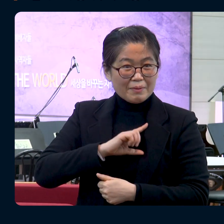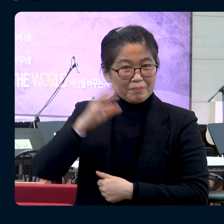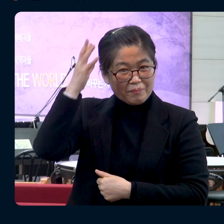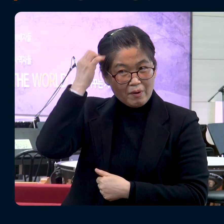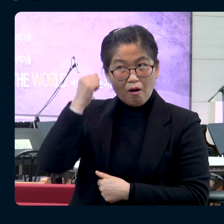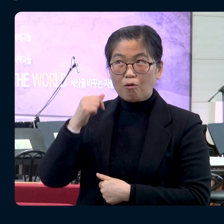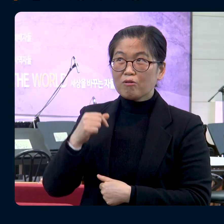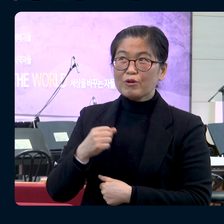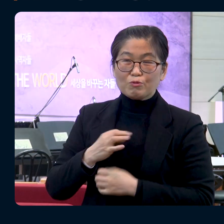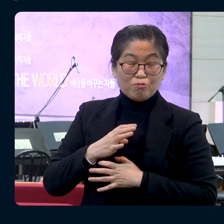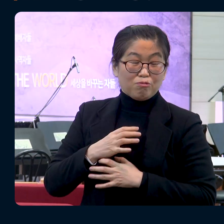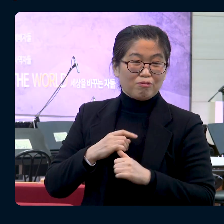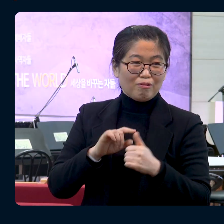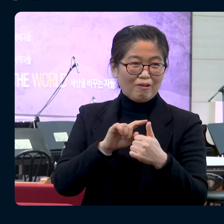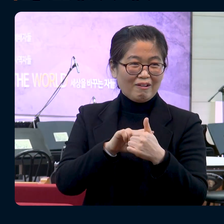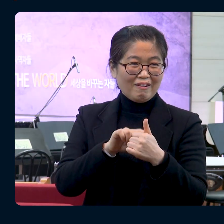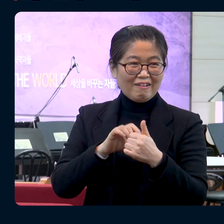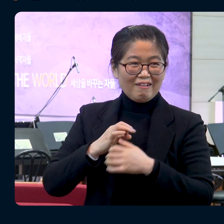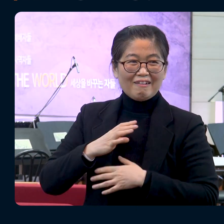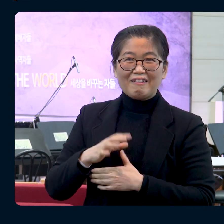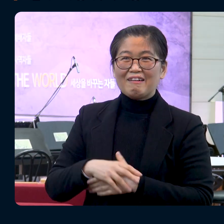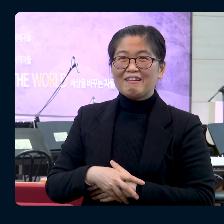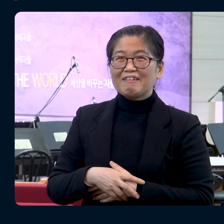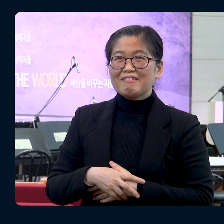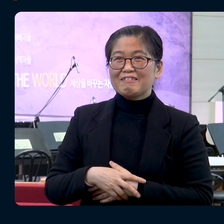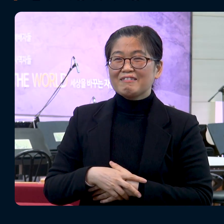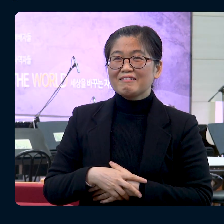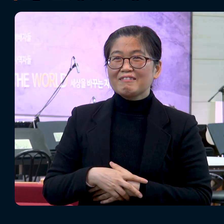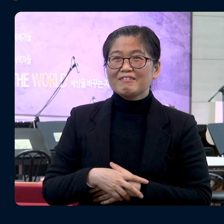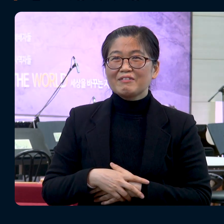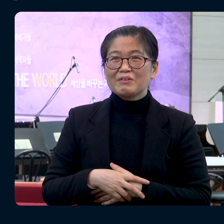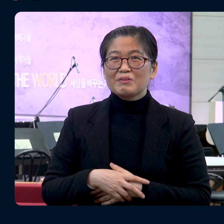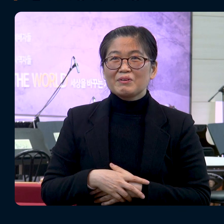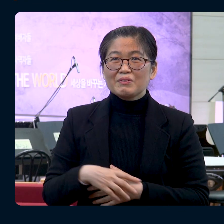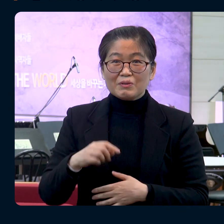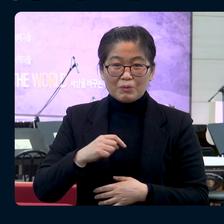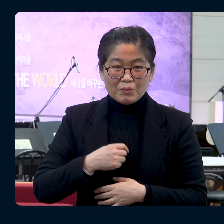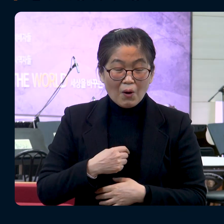이름을 기억한다는 사실에 너무 감격했어요. 눈물이 글썽글썽하더라고요.